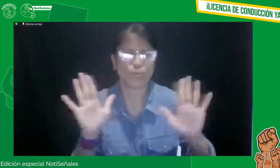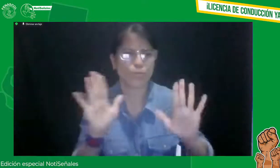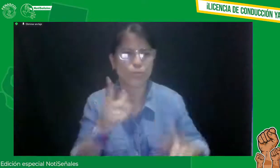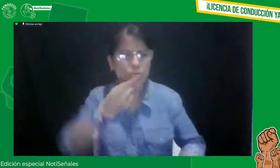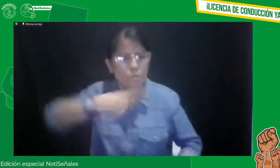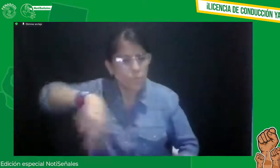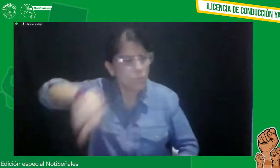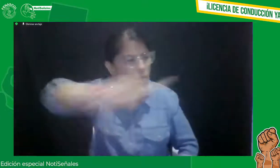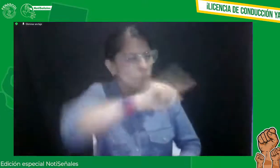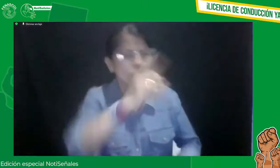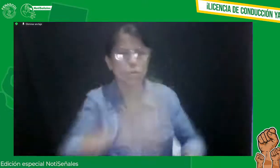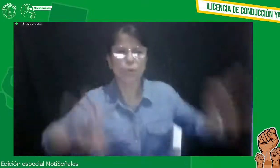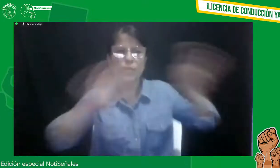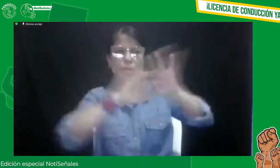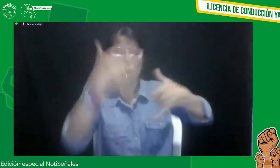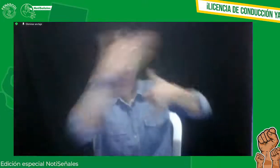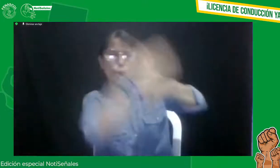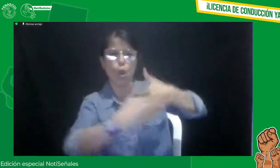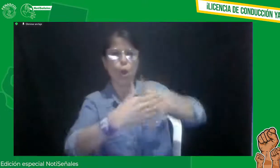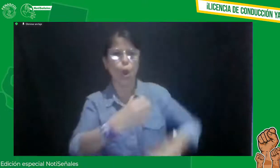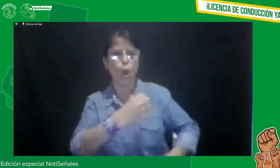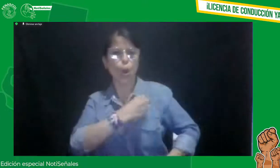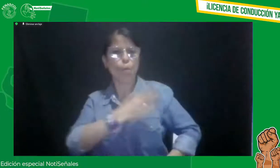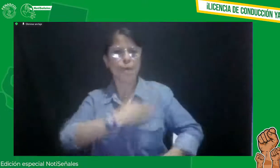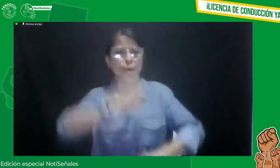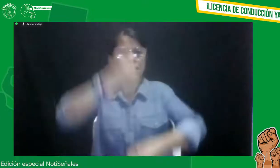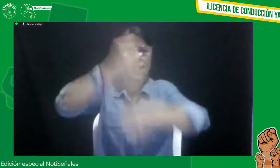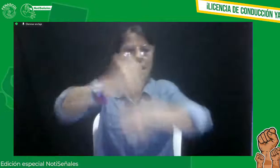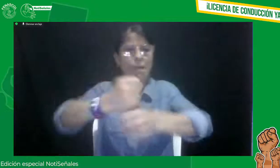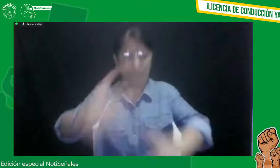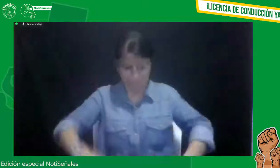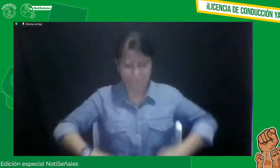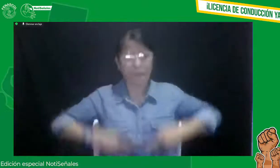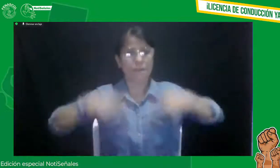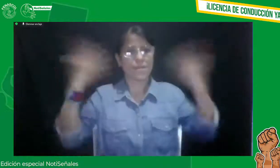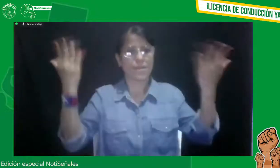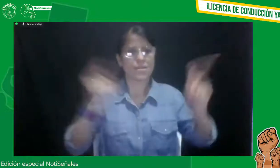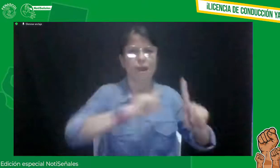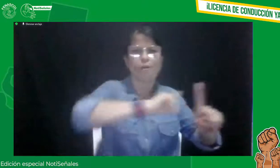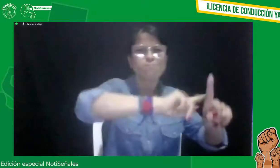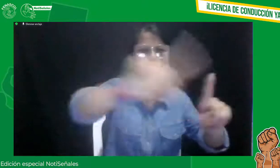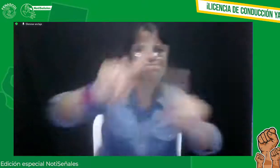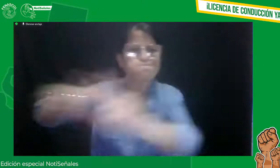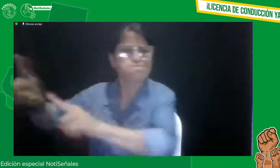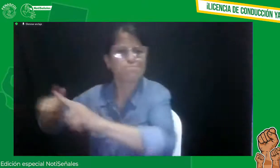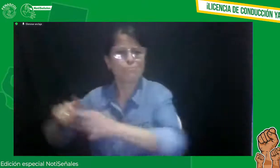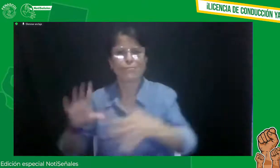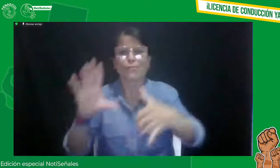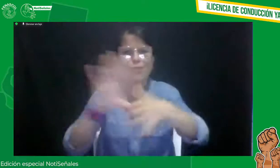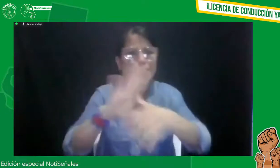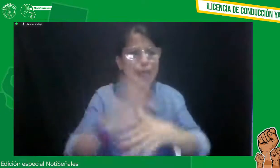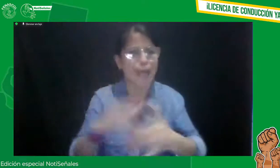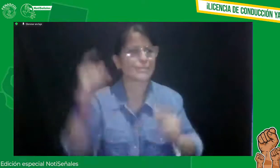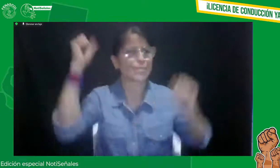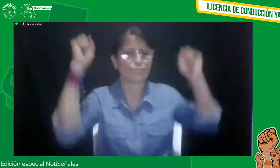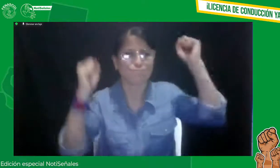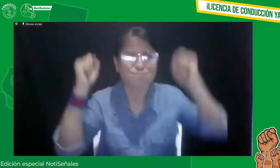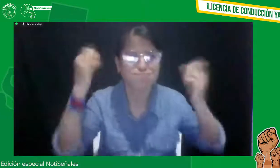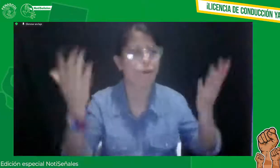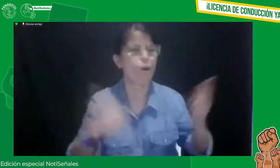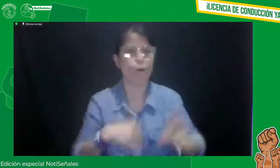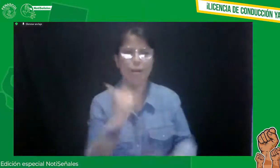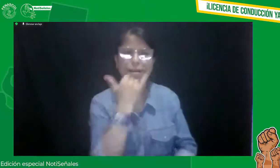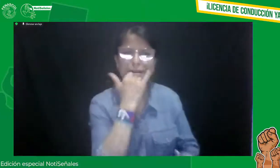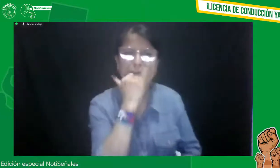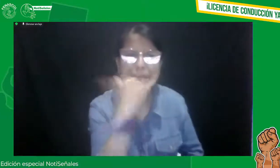quiero decir que no podemos aguantar. No tenemos paciencia para esperar 3 años. Estamos perdiendo oportunidad laboral para